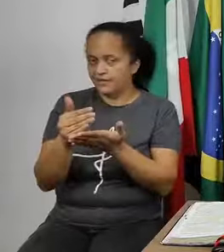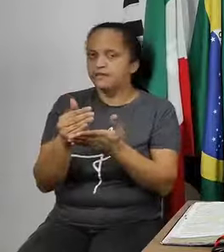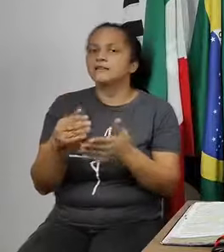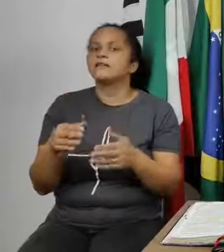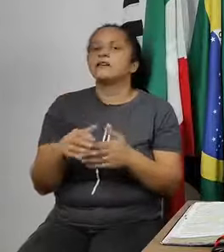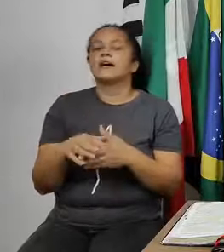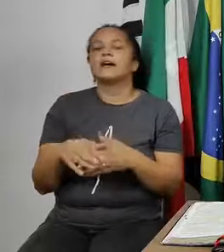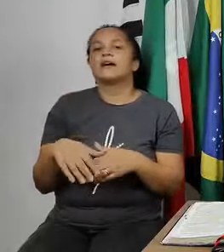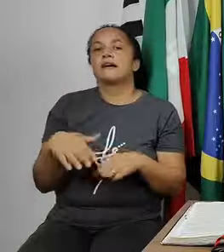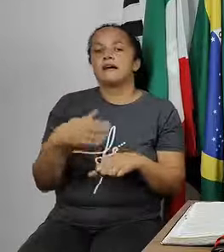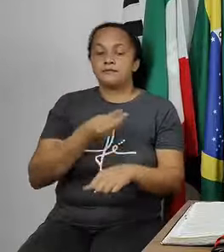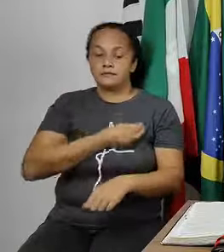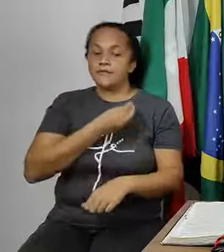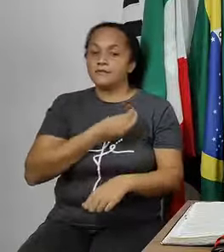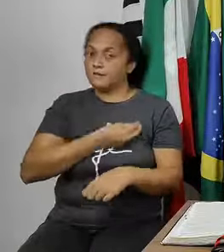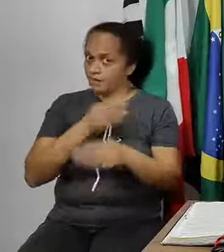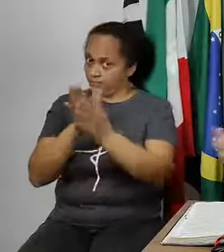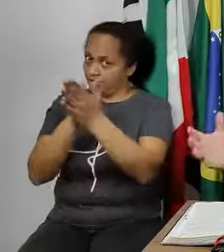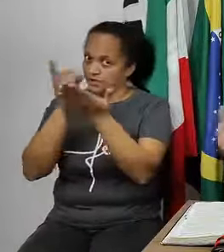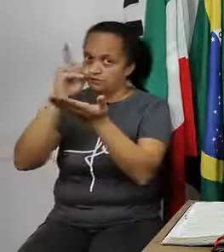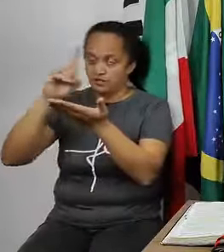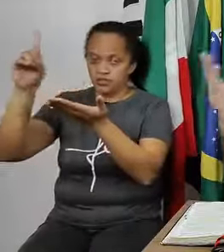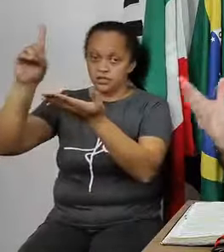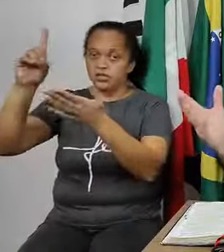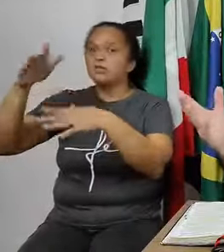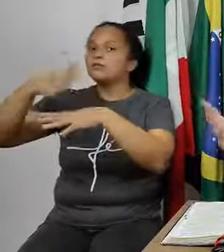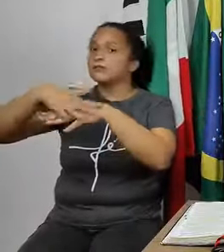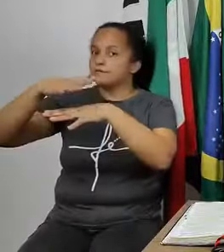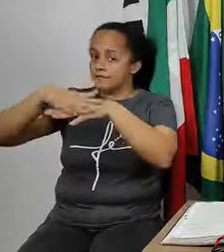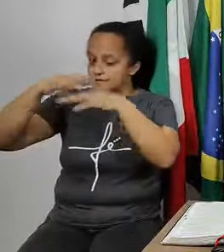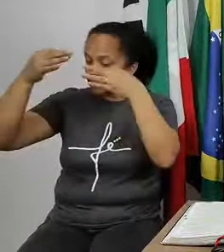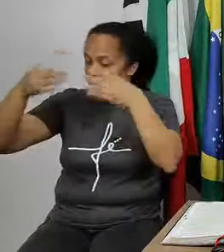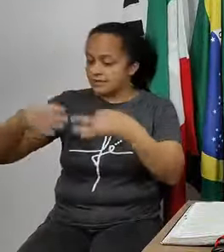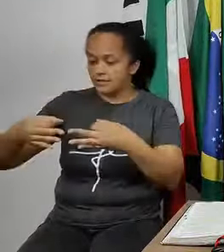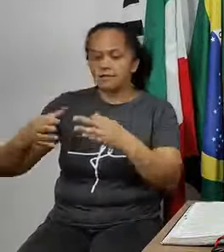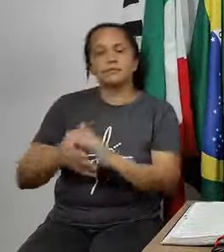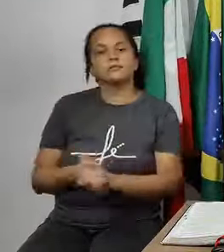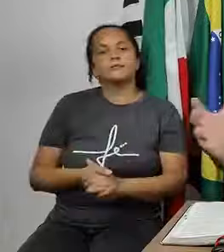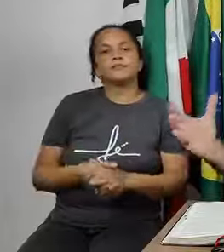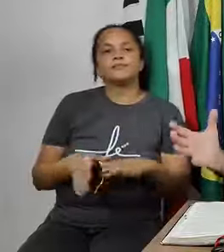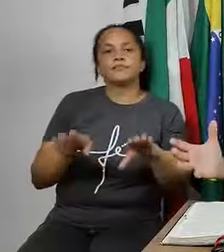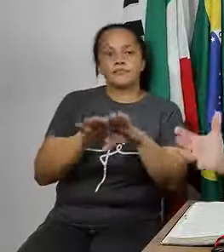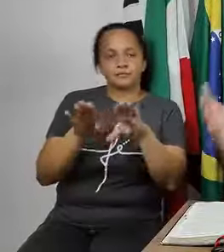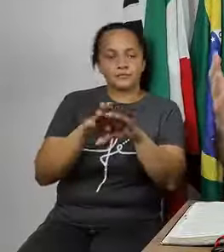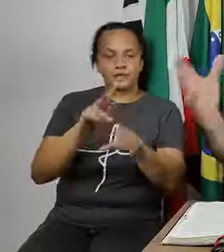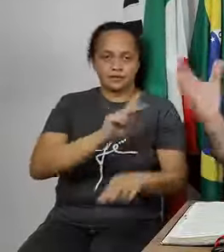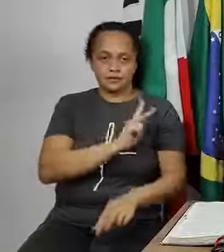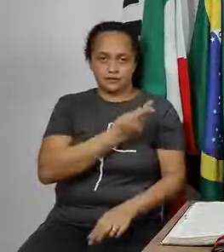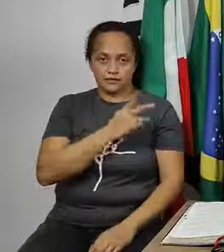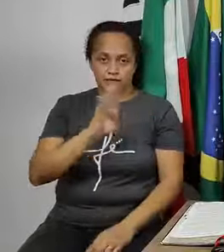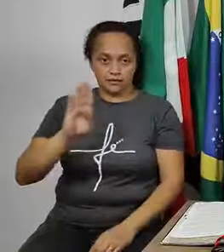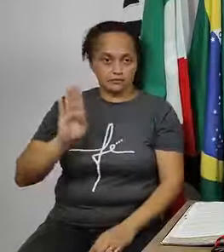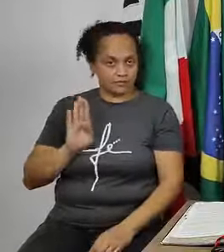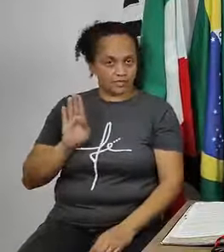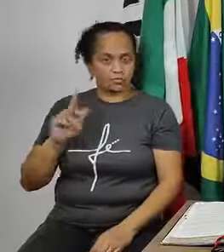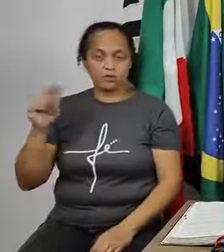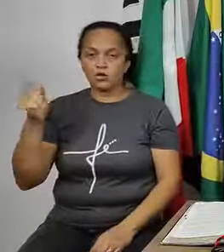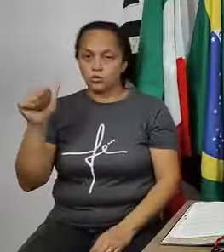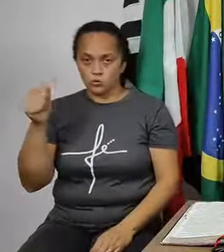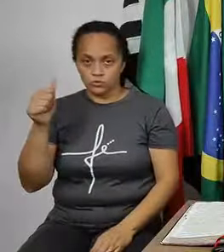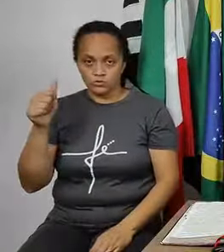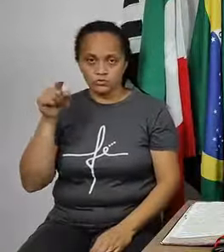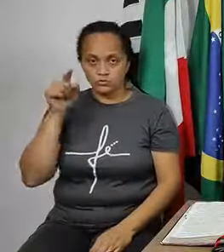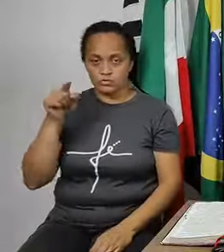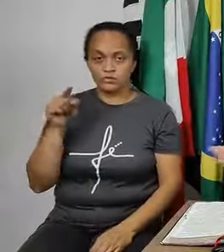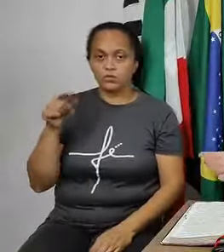Falamos também sobre, a partir de Hebreus 11, 1, as definições do que vem a ser fé.